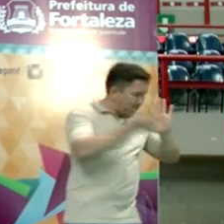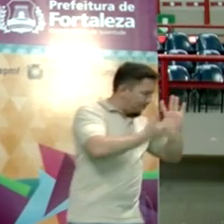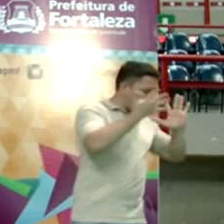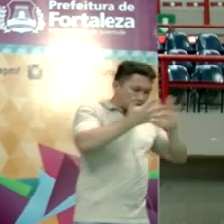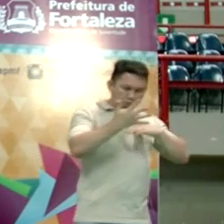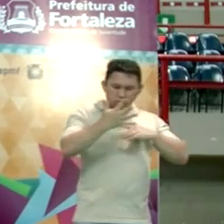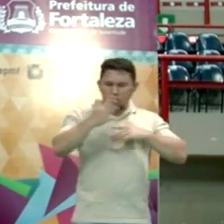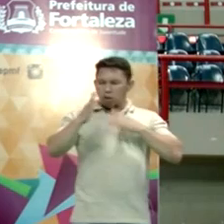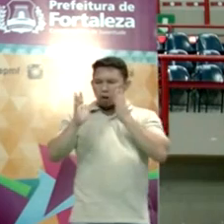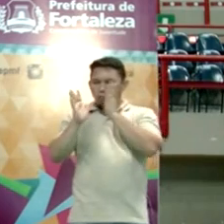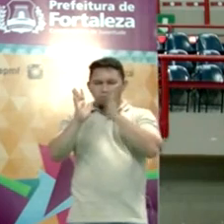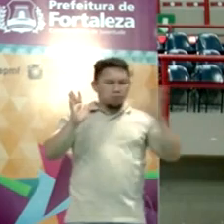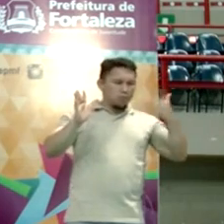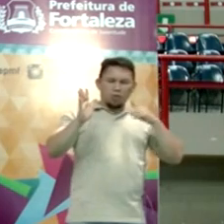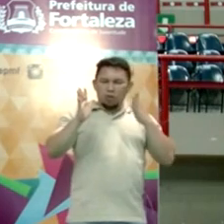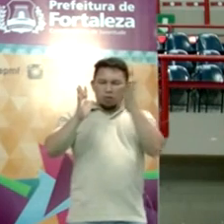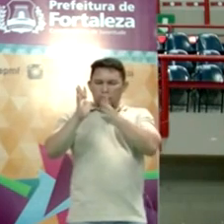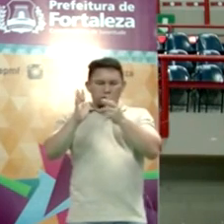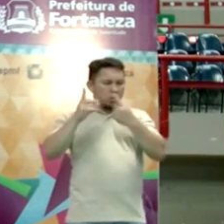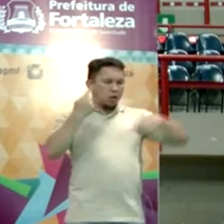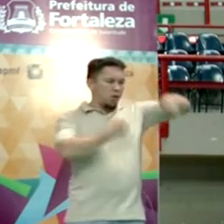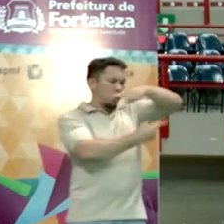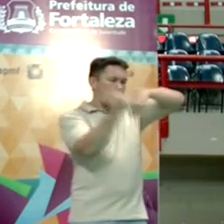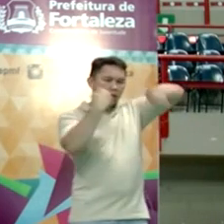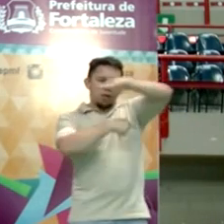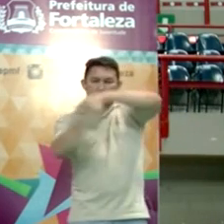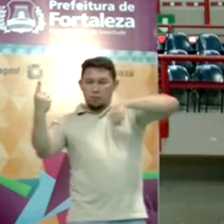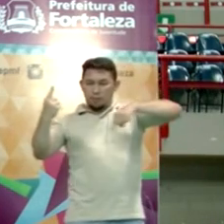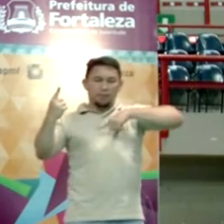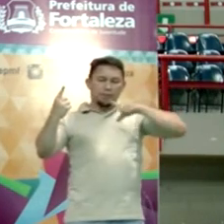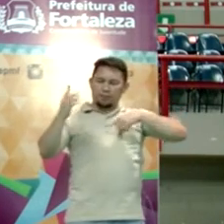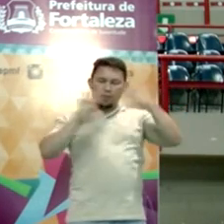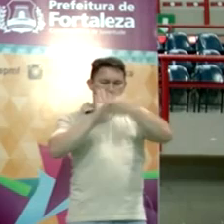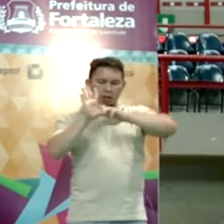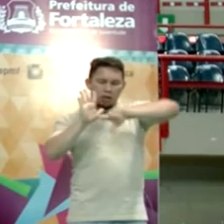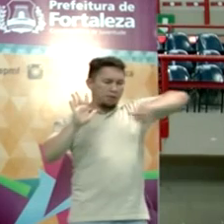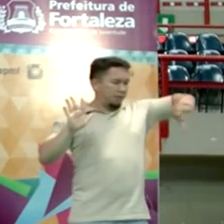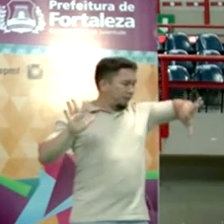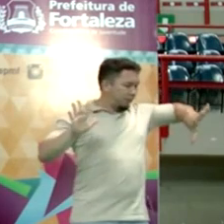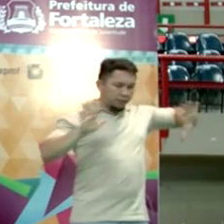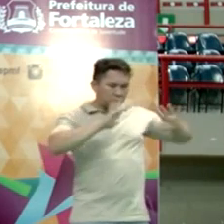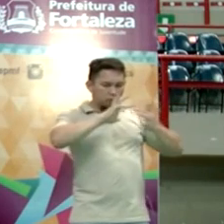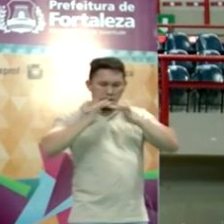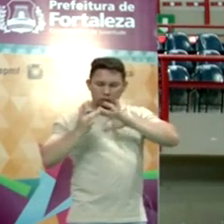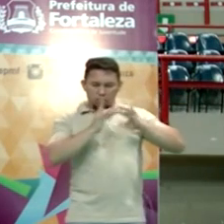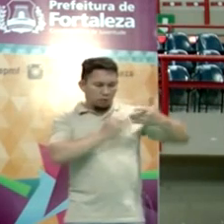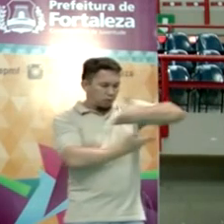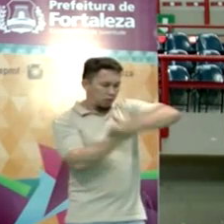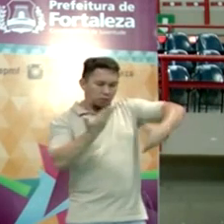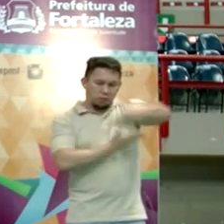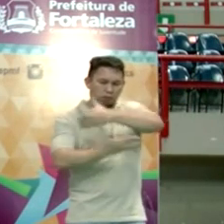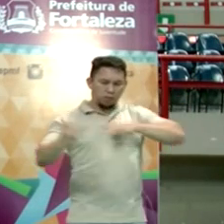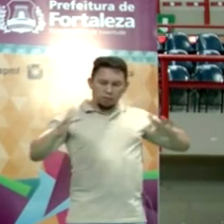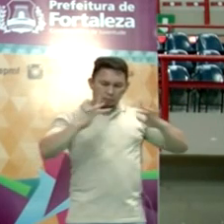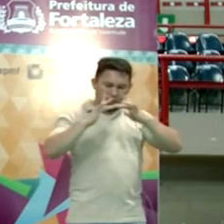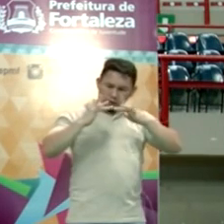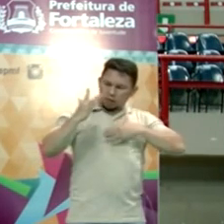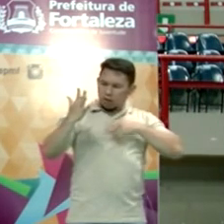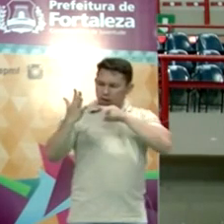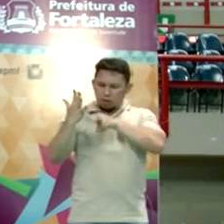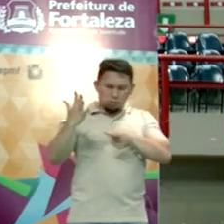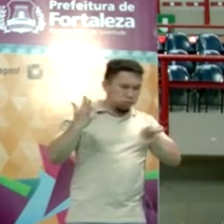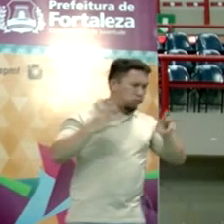não sequencialmente. Considerando que o hipertexto oferece uma multiplicidade de caminhos a